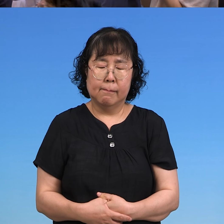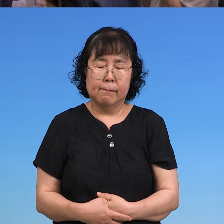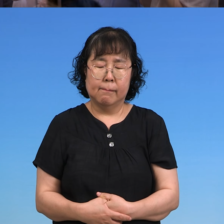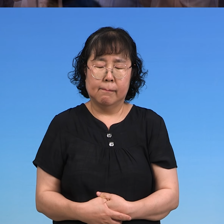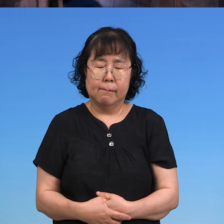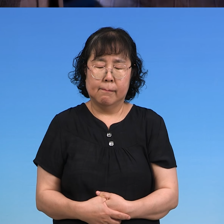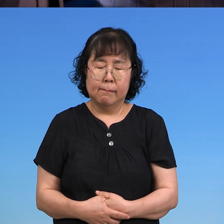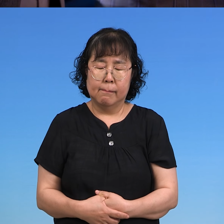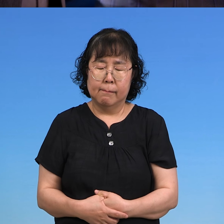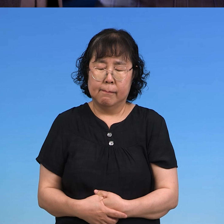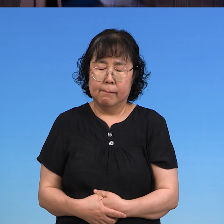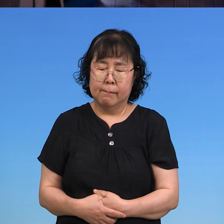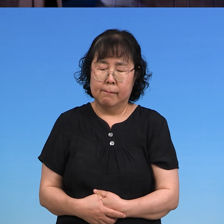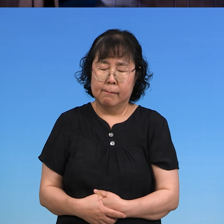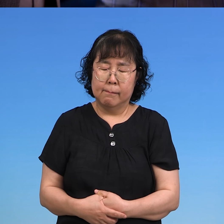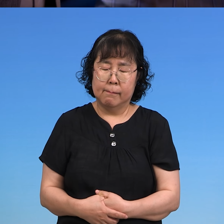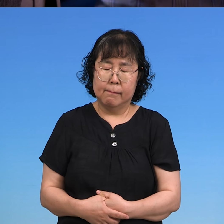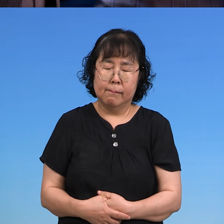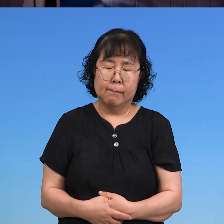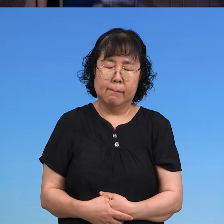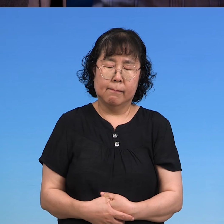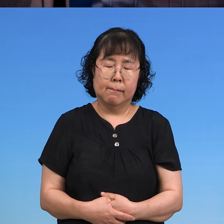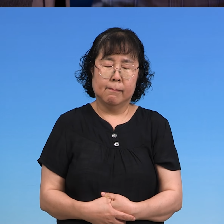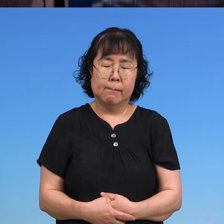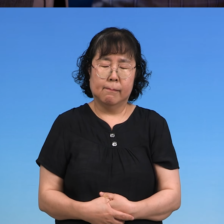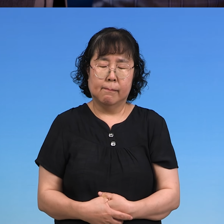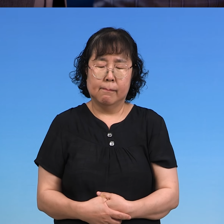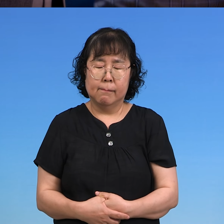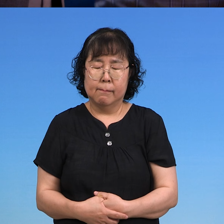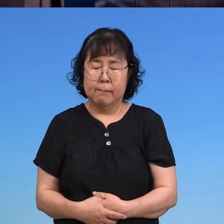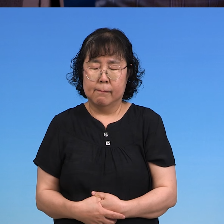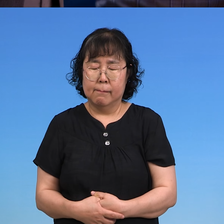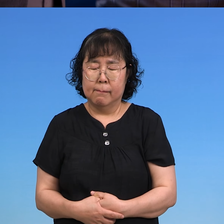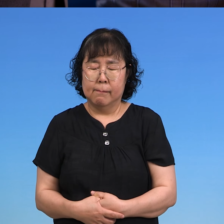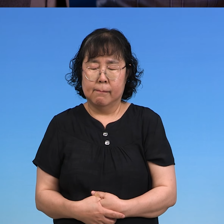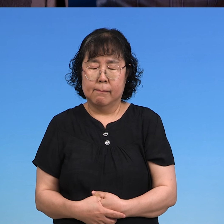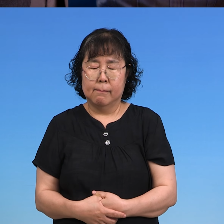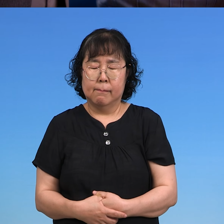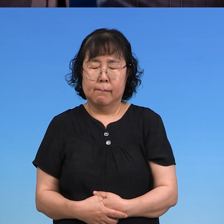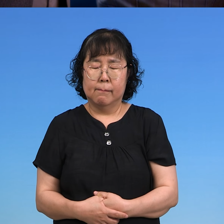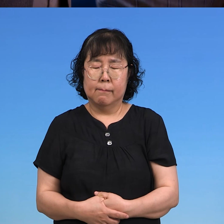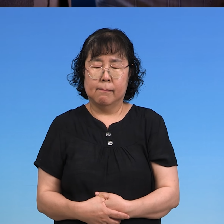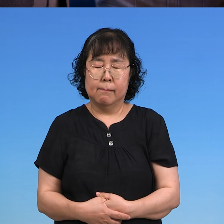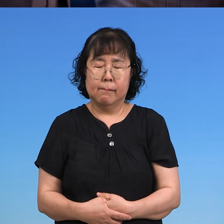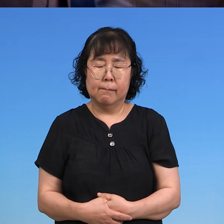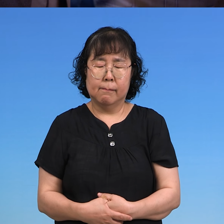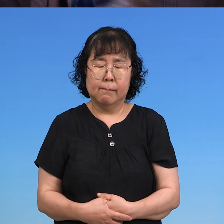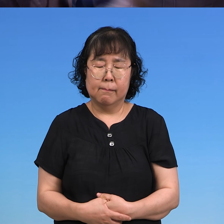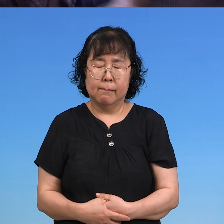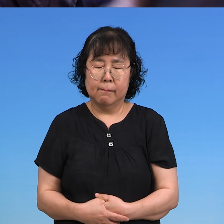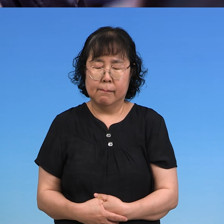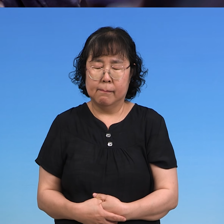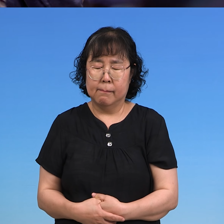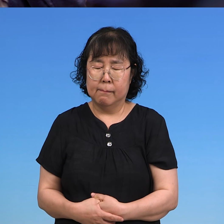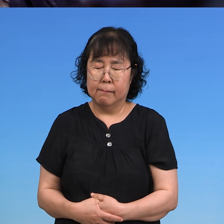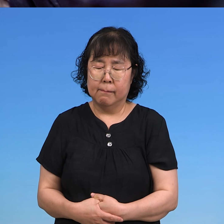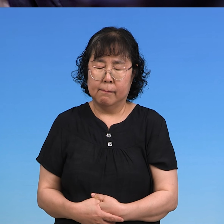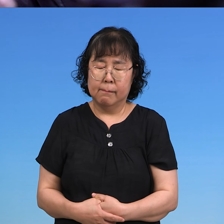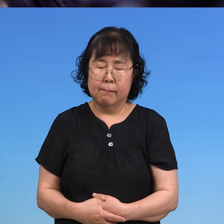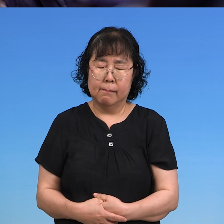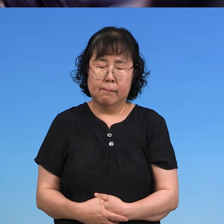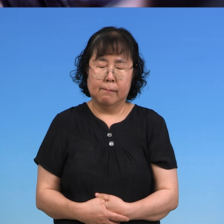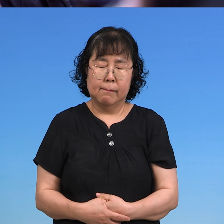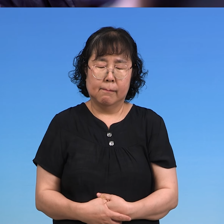속에 빠져 있습니다. 그럴 때 하나님, 하나님은 새로운 대안을 주십니다. 내가 너에게 면한 그 땅으로